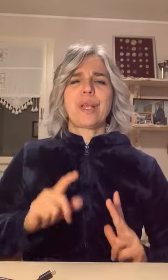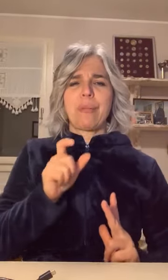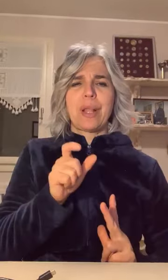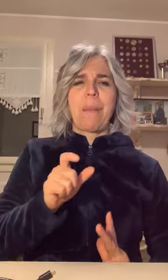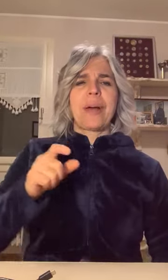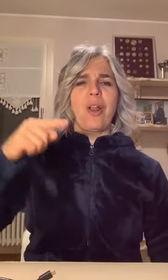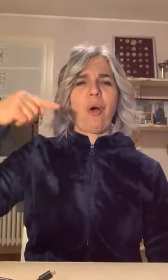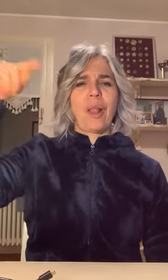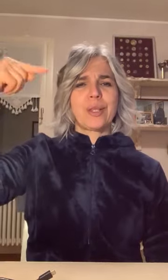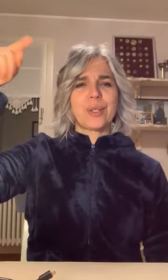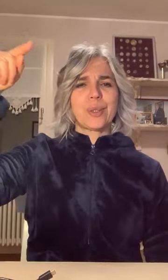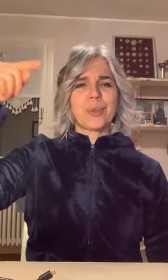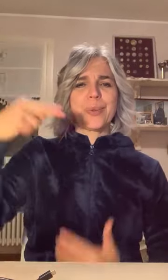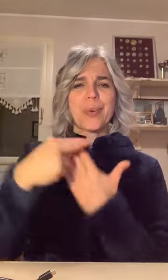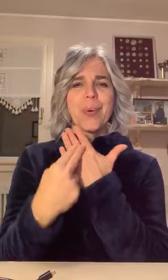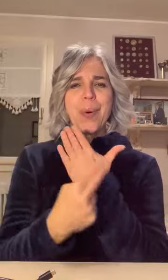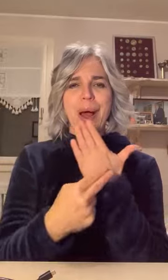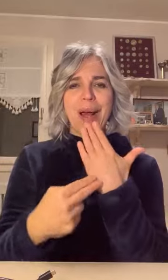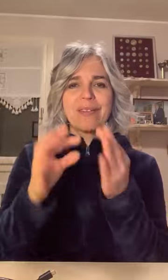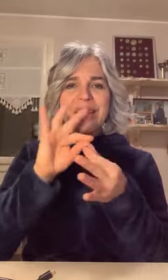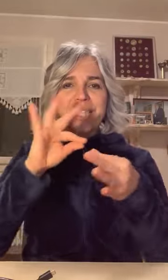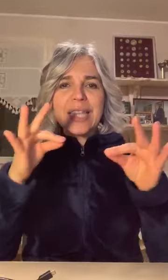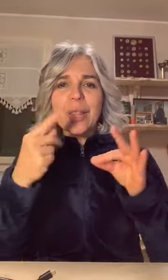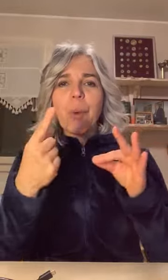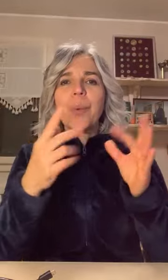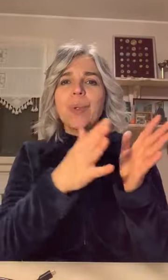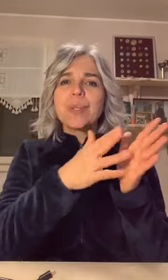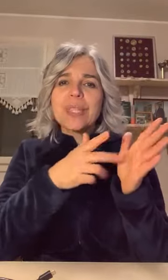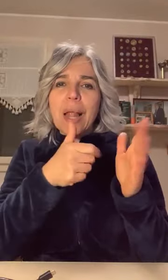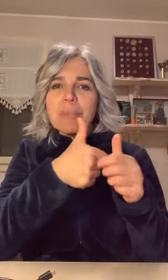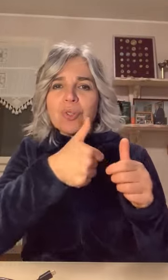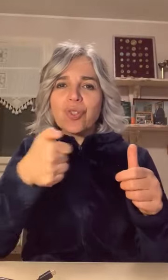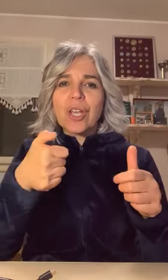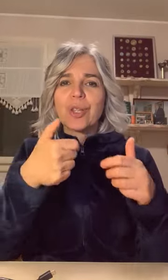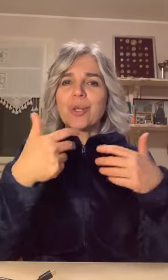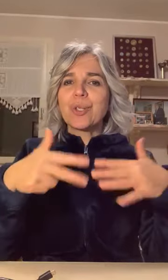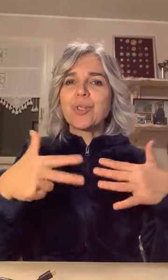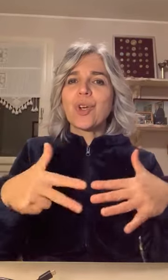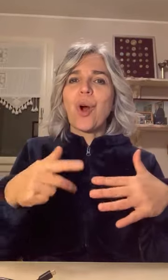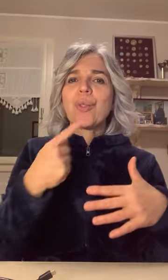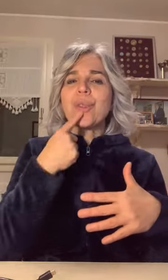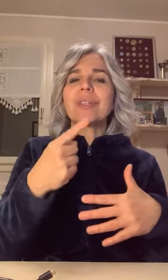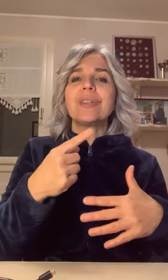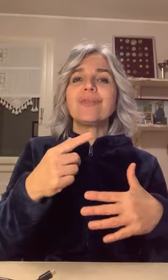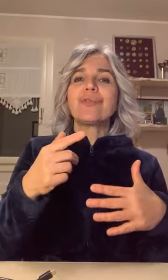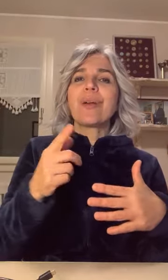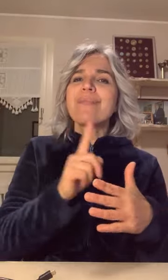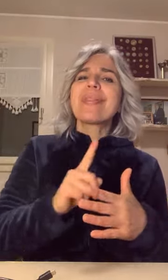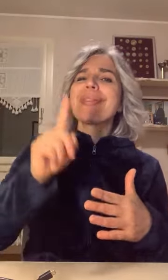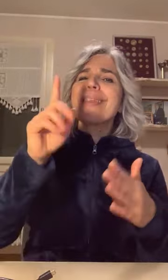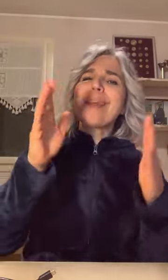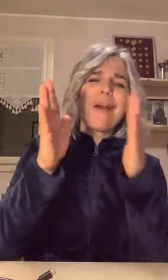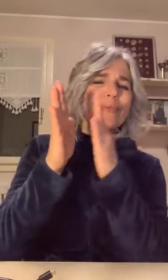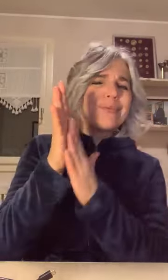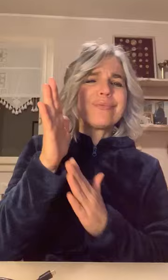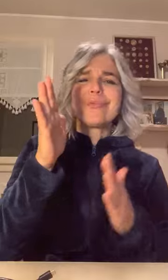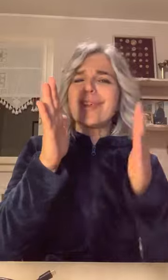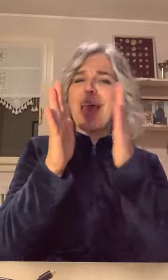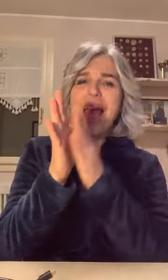che del Salmo 118 dice: celebrate il Signore poiché Egli è buono, gloria a Dio, perché la sua